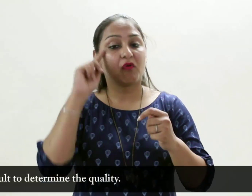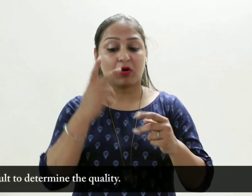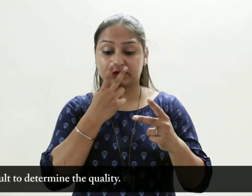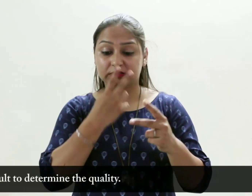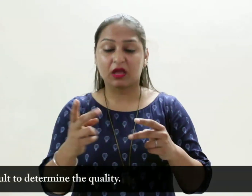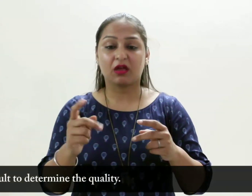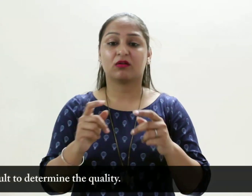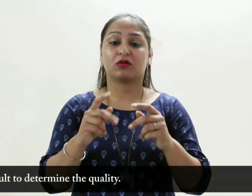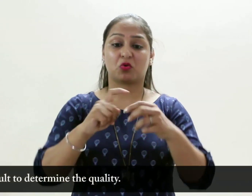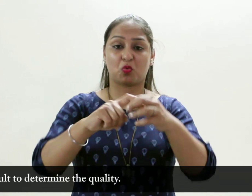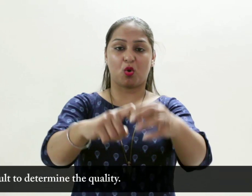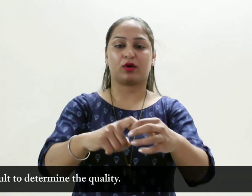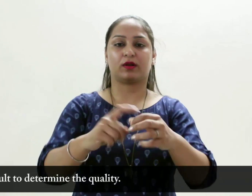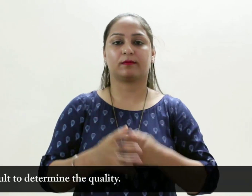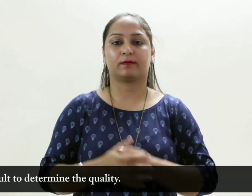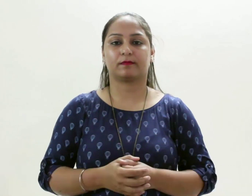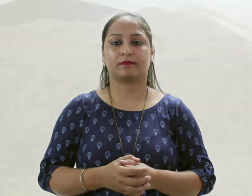गुणवत्ता को निर्धारित करना मुश्किल है।